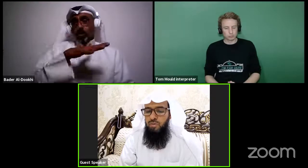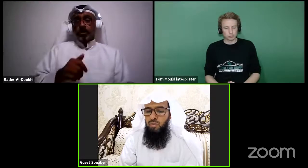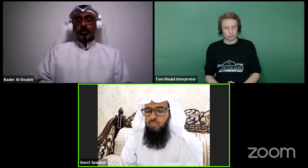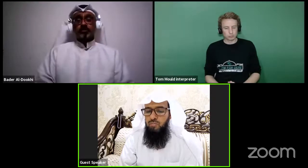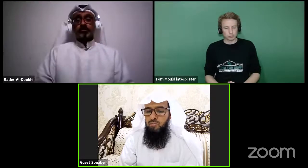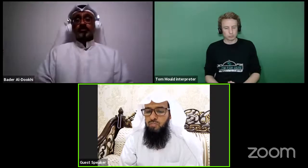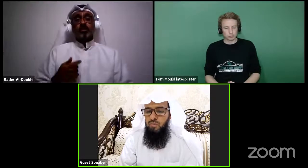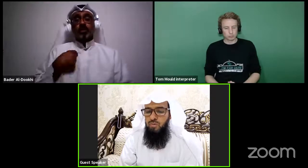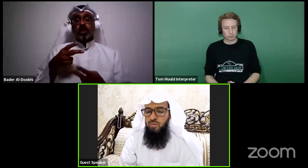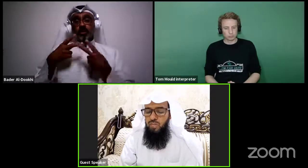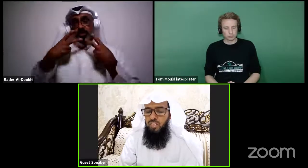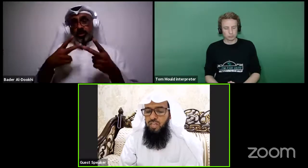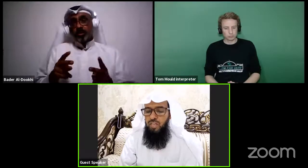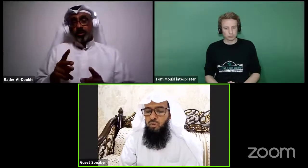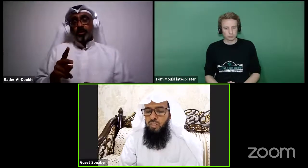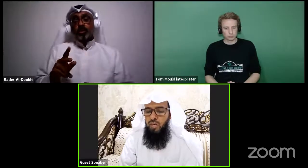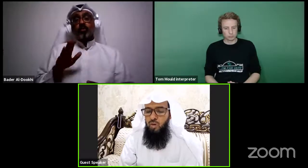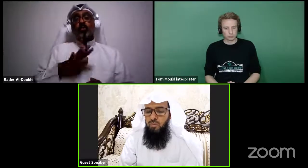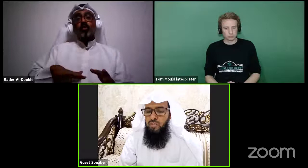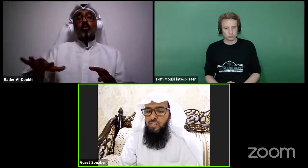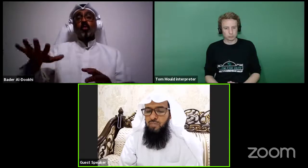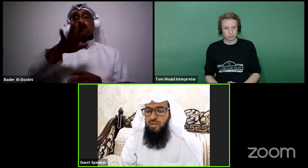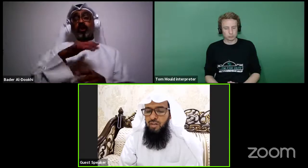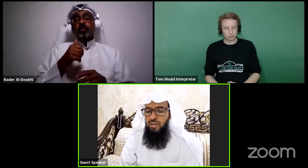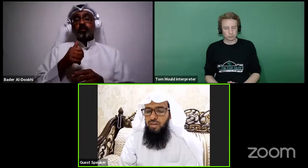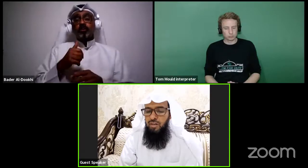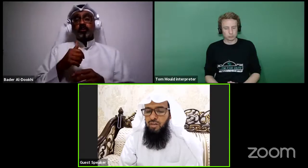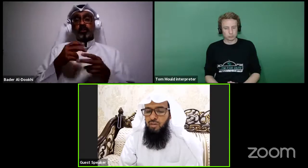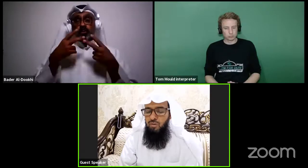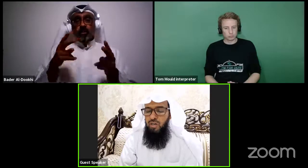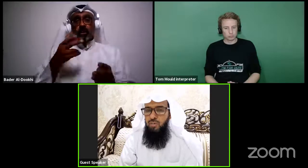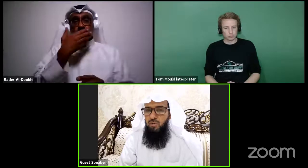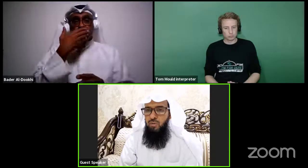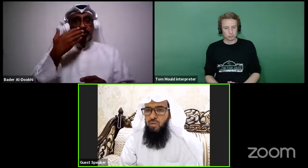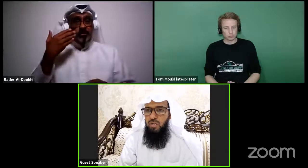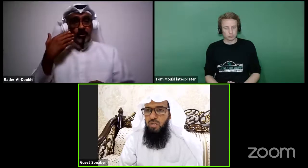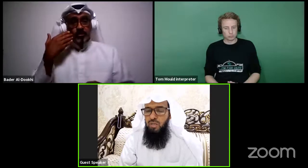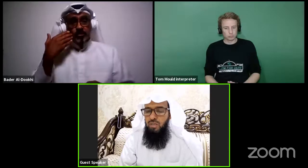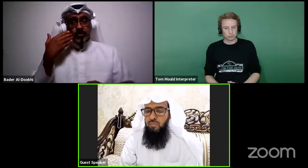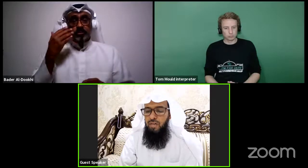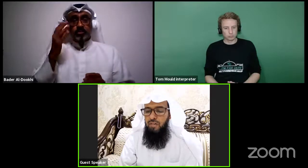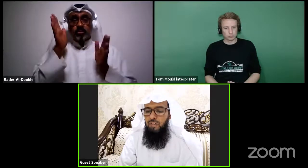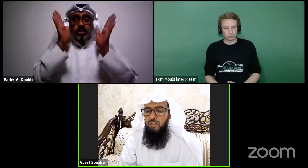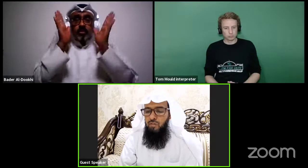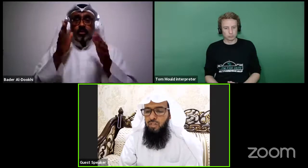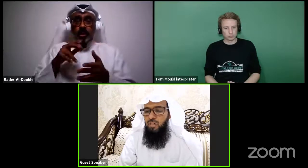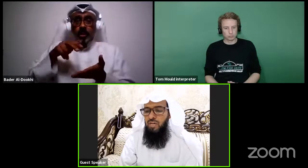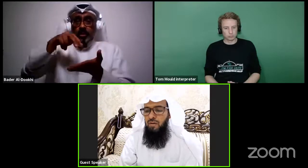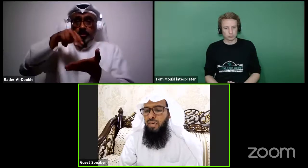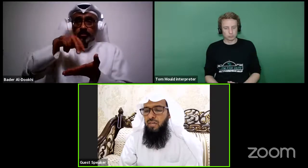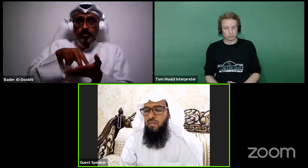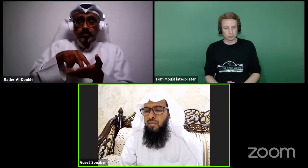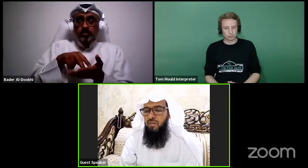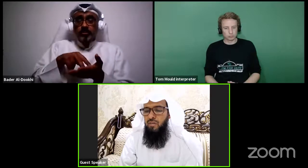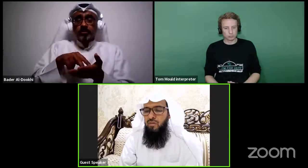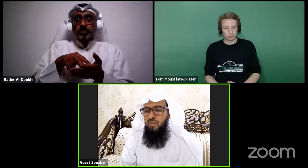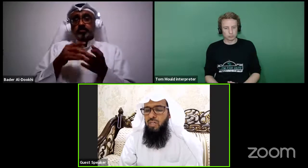منا ومنكم، ويجعلنا وإياكم ممن صام رمضان وقامه إيمانا